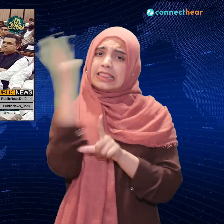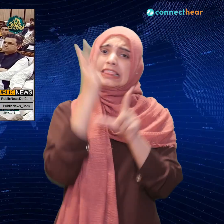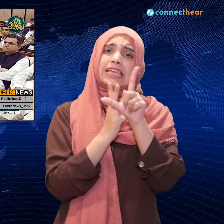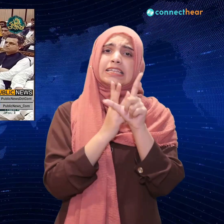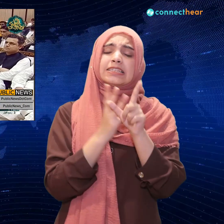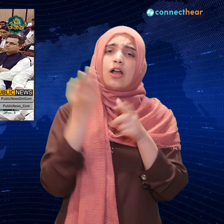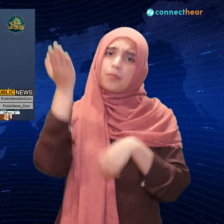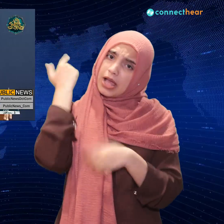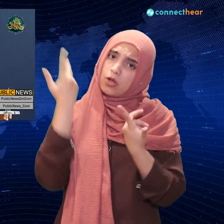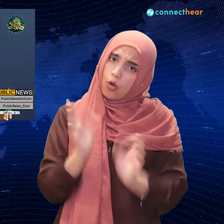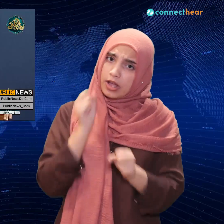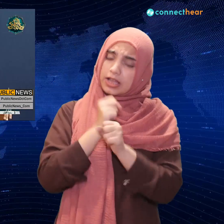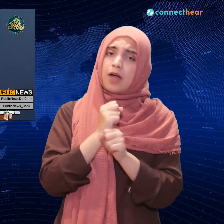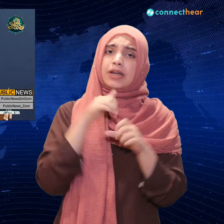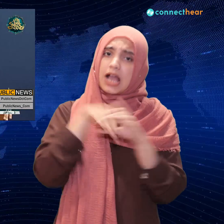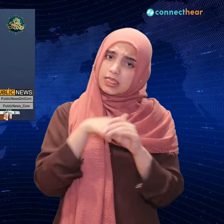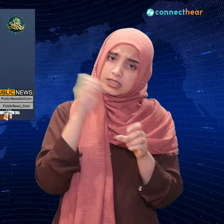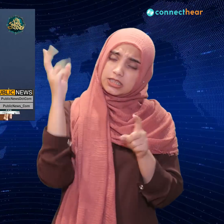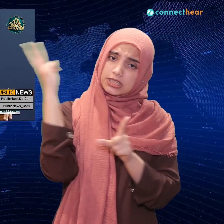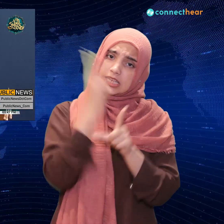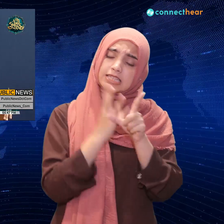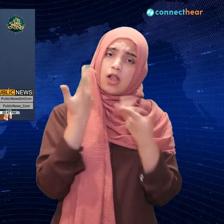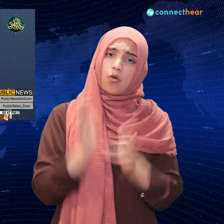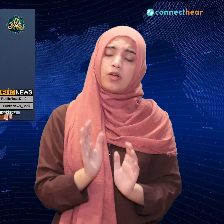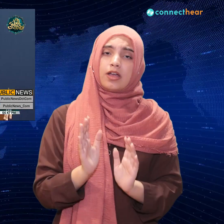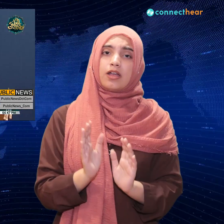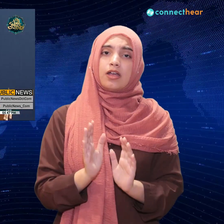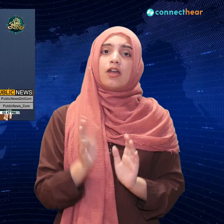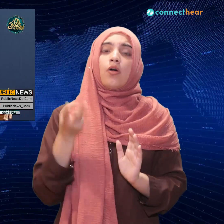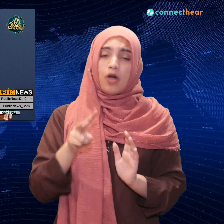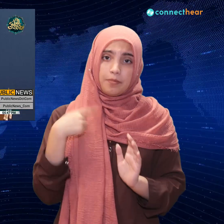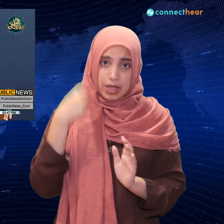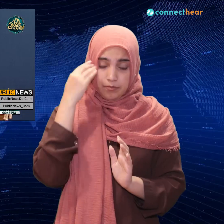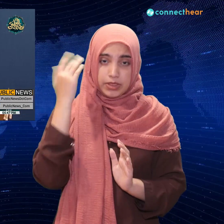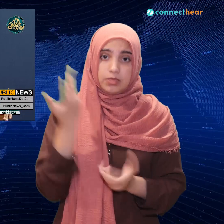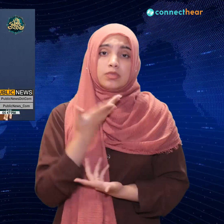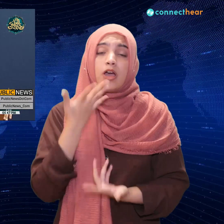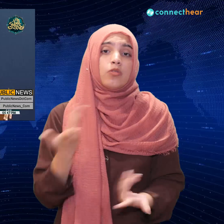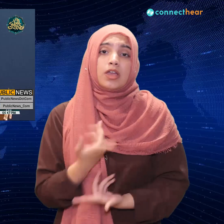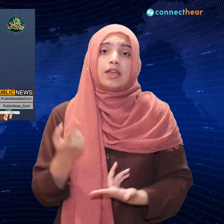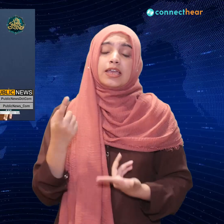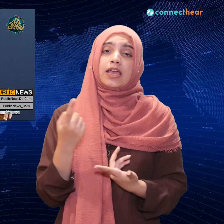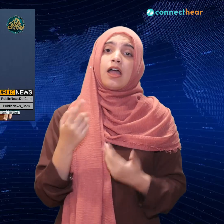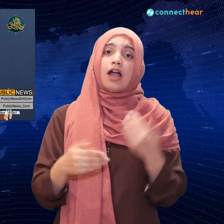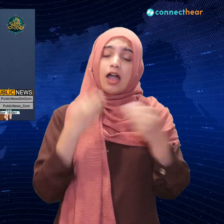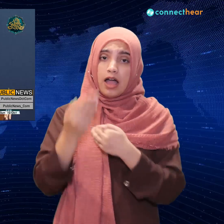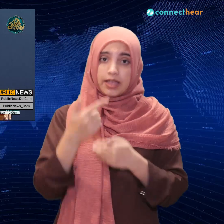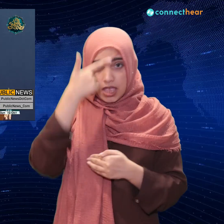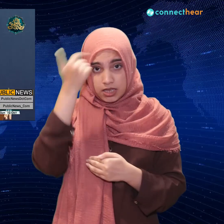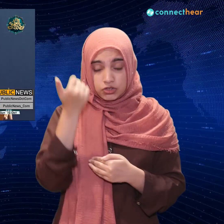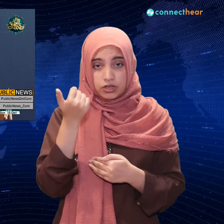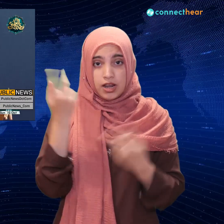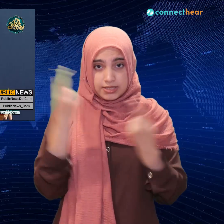اب یہ جو انشاءاللہ یہ جو اس کے بعد میں جو آپ کے تجویزیں دوں گا، میں یہ سمجھتا ہوں